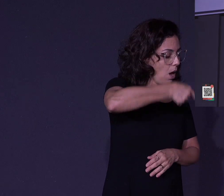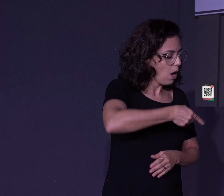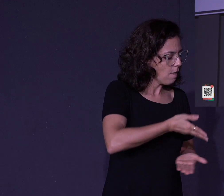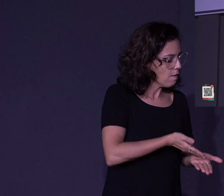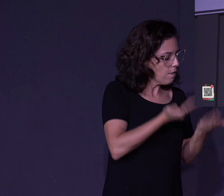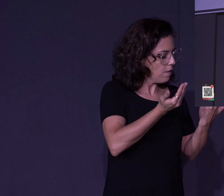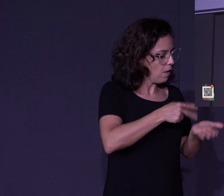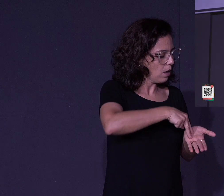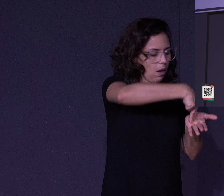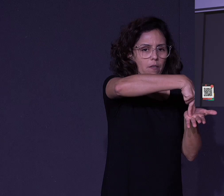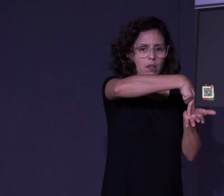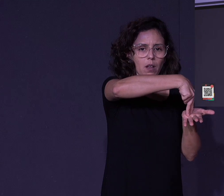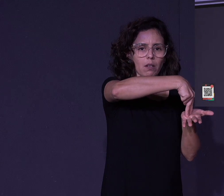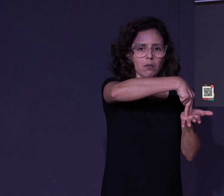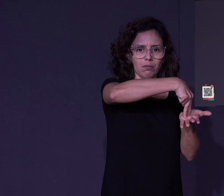Ele tem poder.